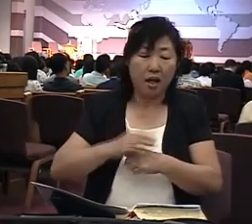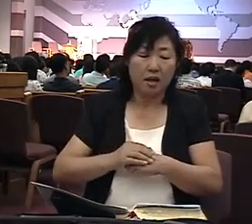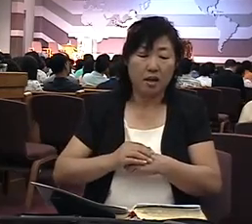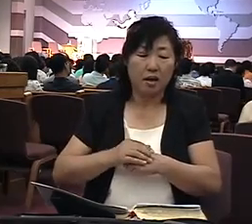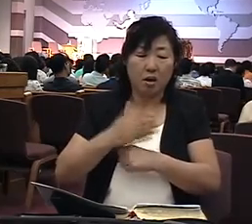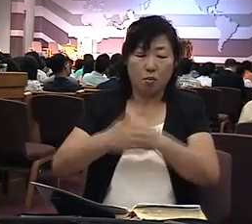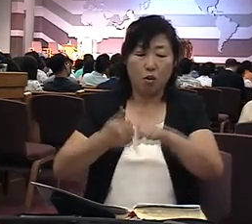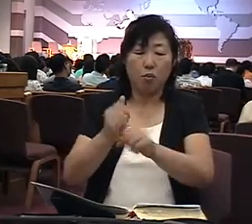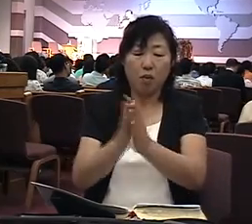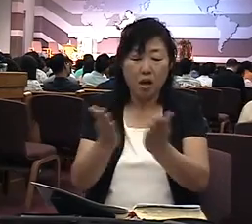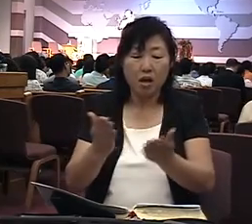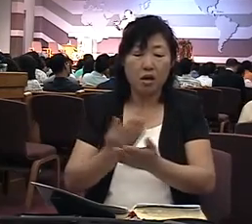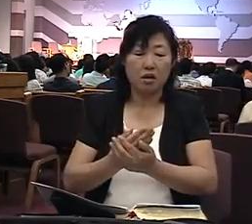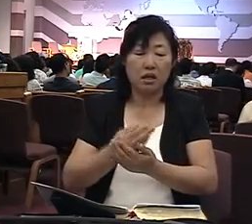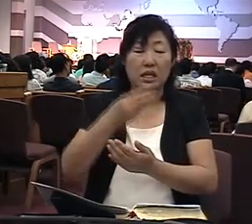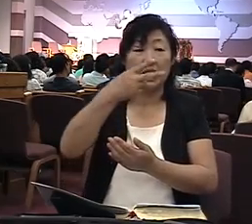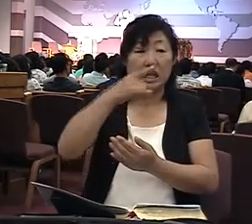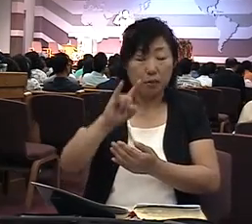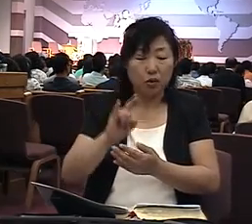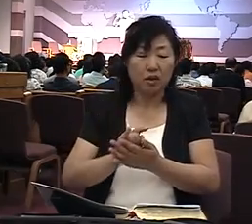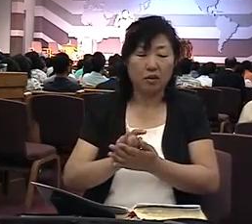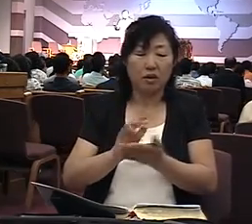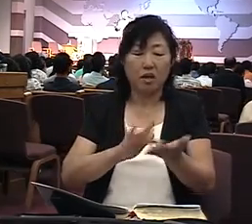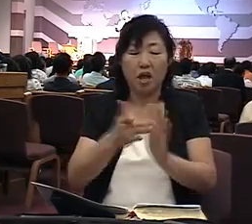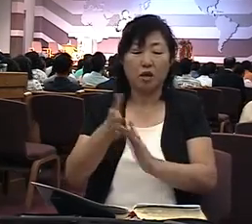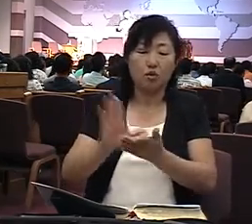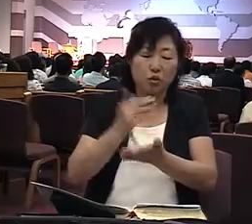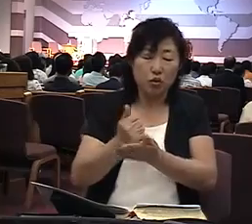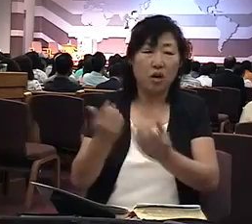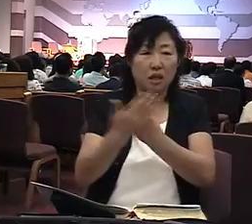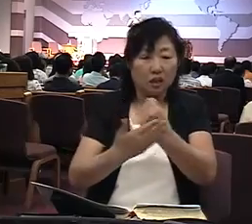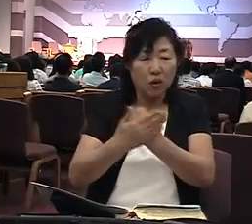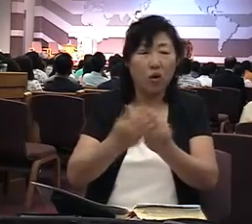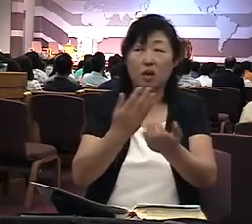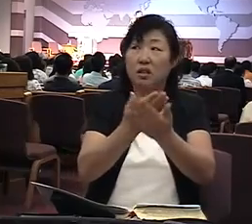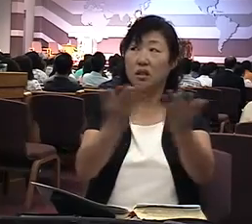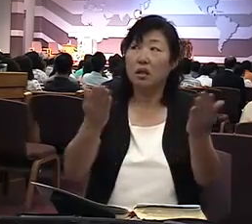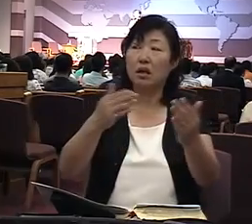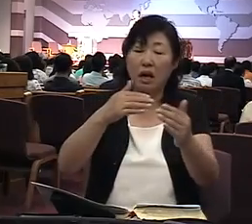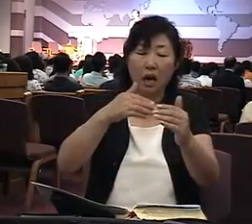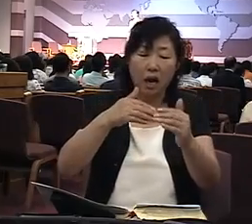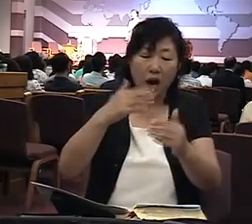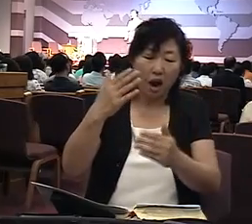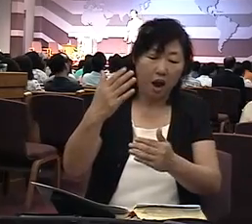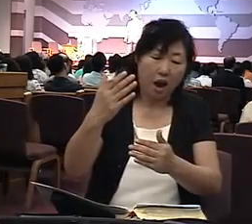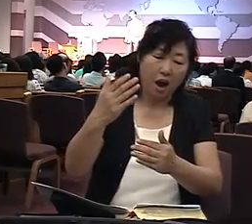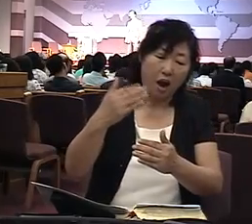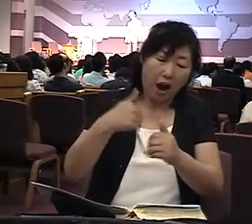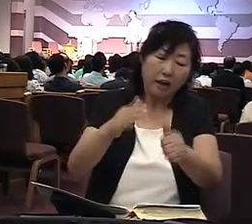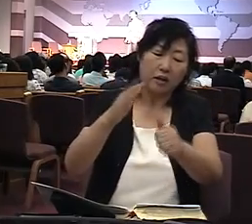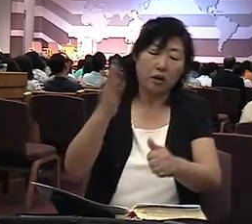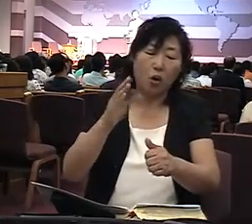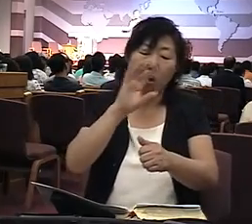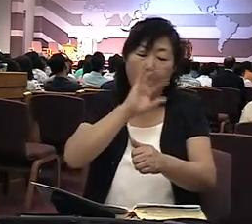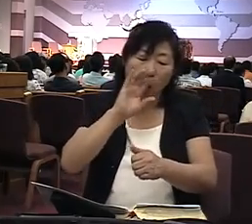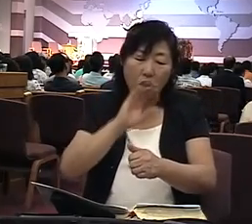보니까 디모데야 그리스도 예수 안에는 있는 은혜로 너는 강해져야 된다. 이 훈련이라는 것이 은혜로 되는